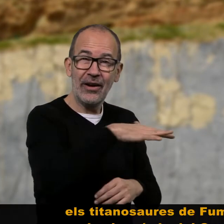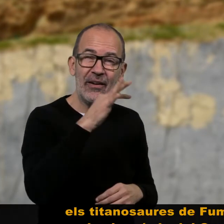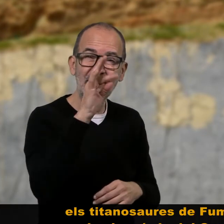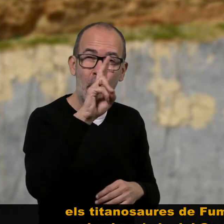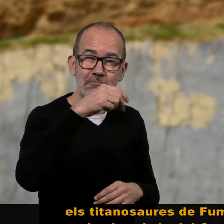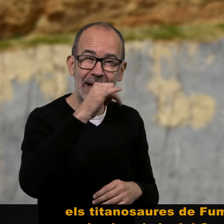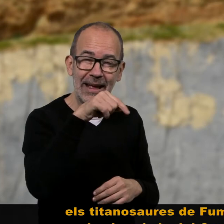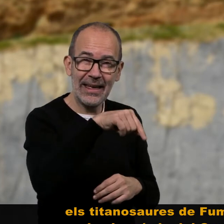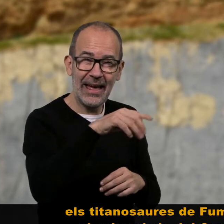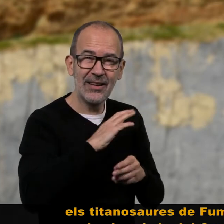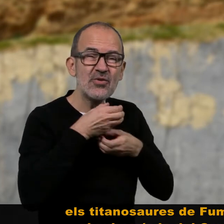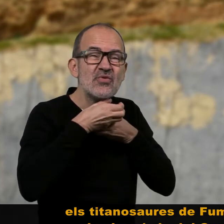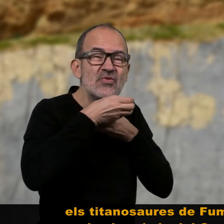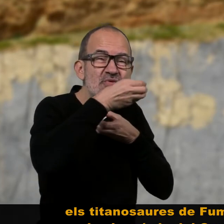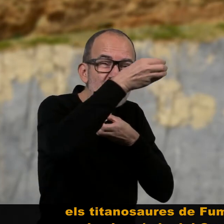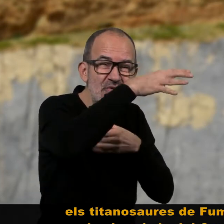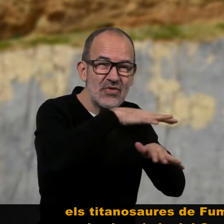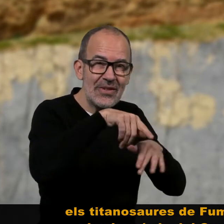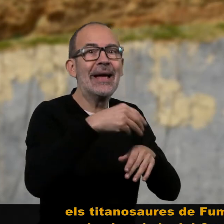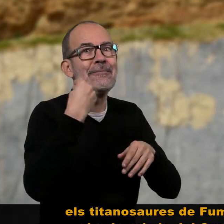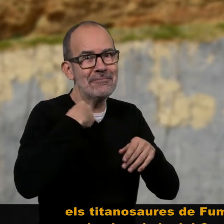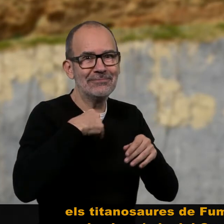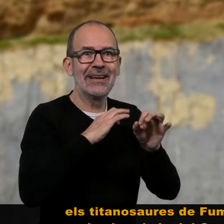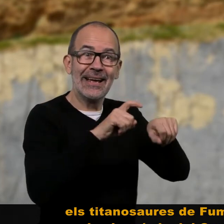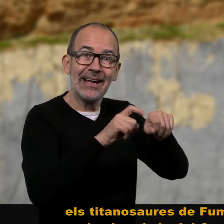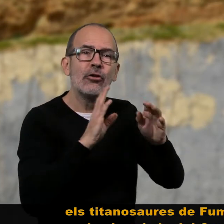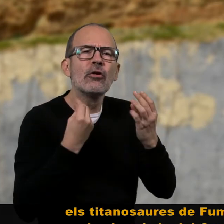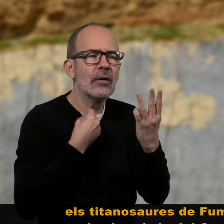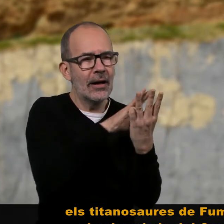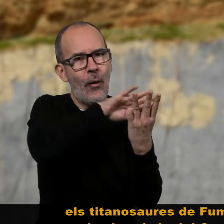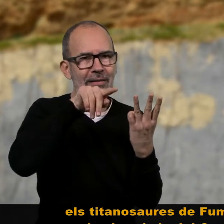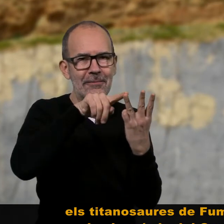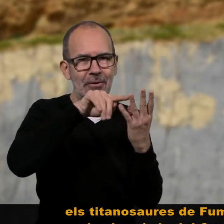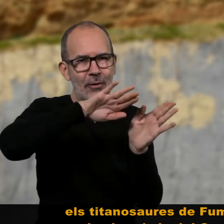Els titanosaures de Fumanya van viure al subperíode del Cretaci superior.